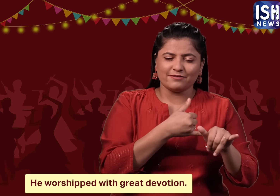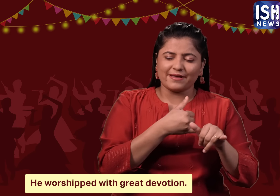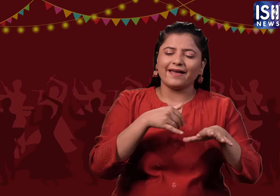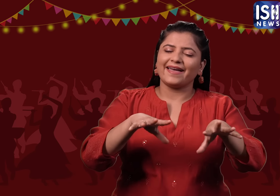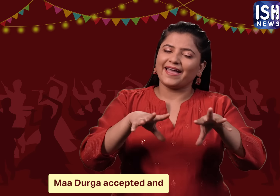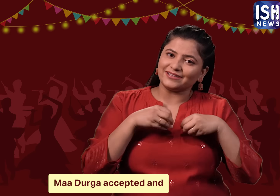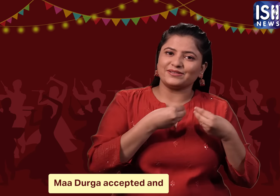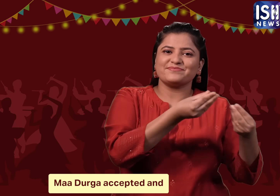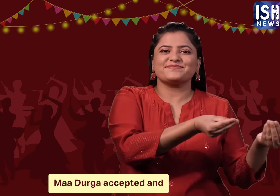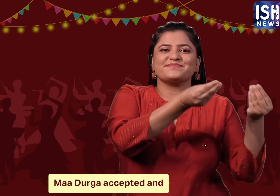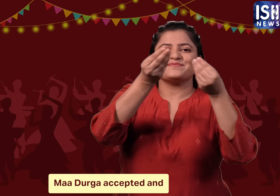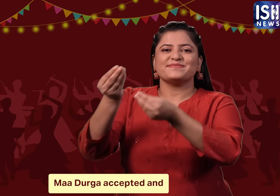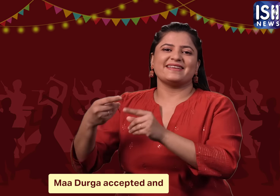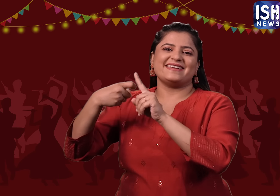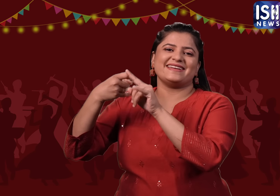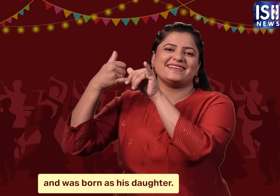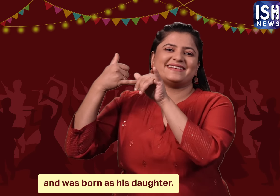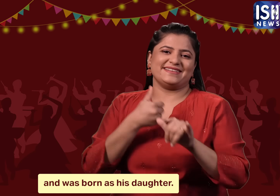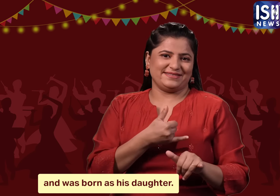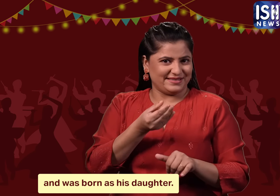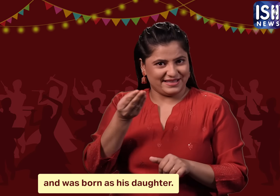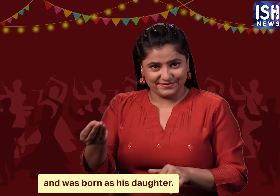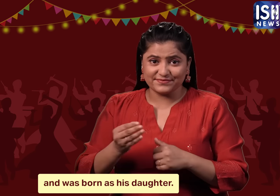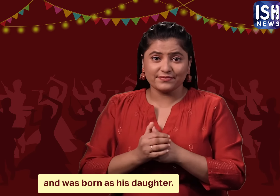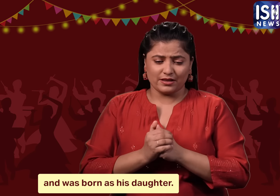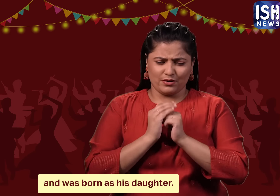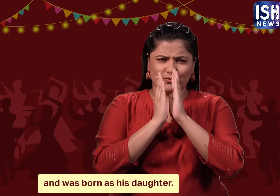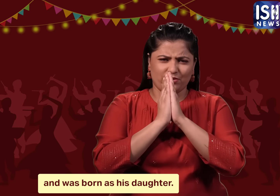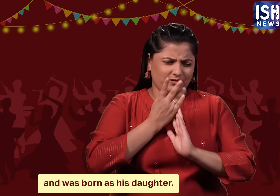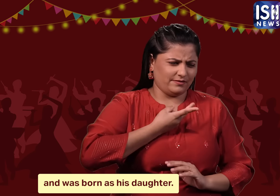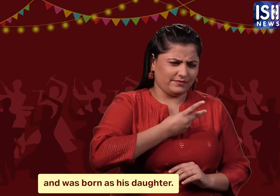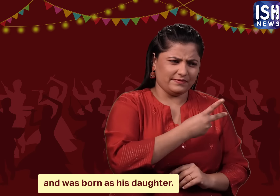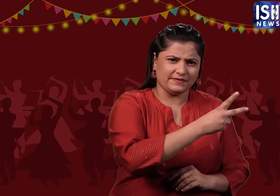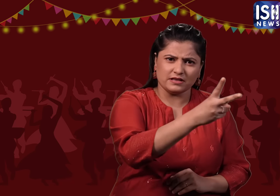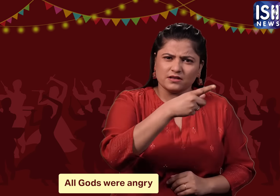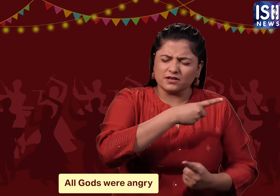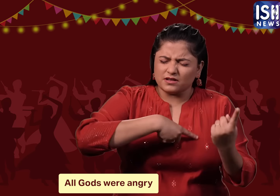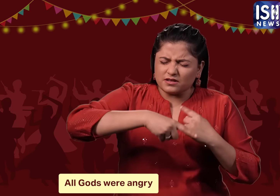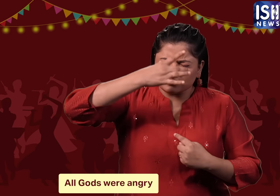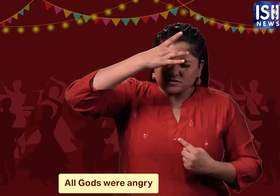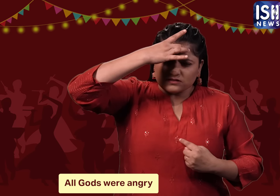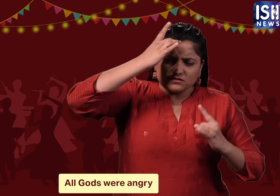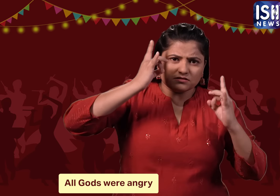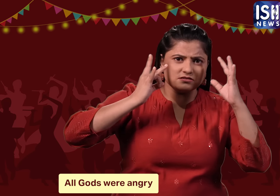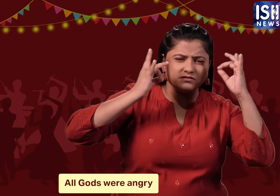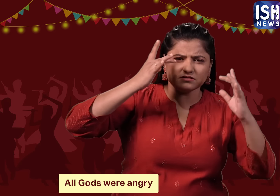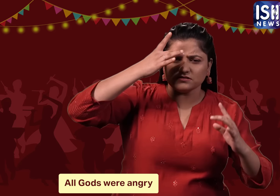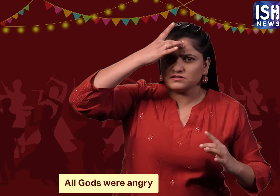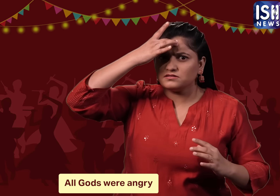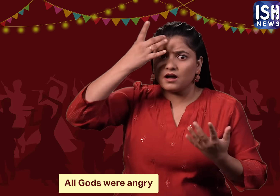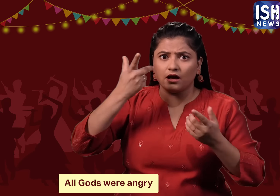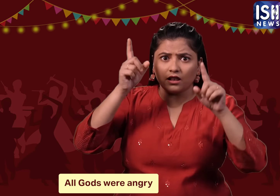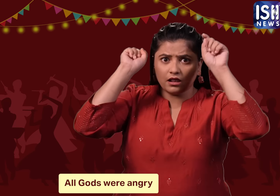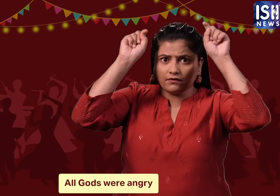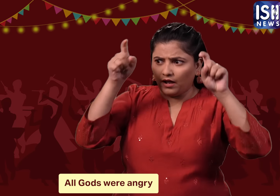की। माँ दुर्गा ने स्वीकारा और उनकी पुत्री कात्यायनी के रूप में जन्म लिया। सभी देवता रूप